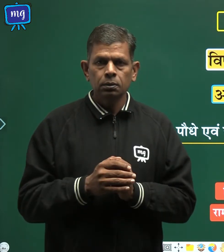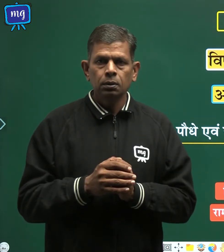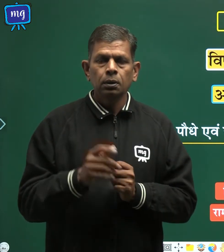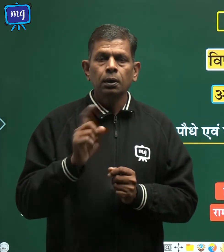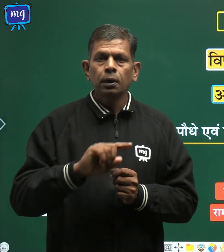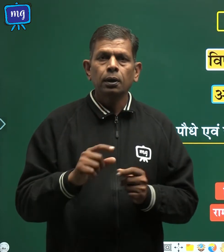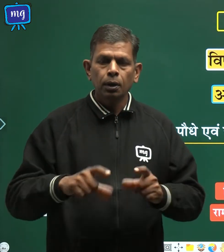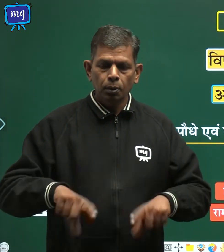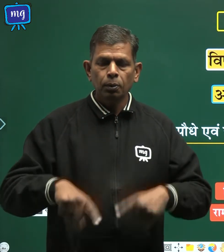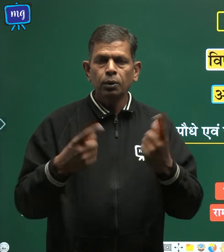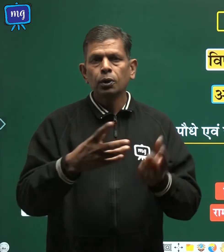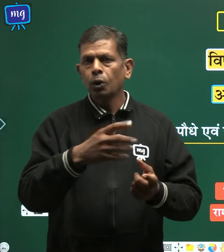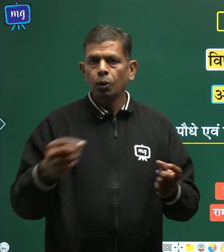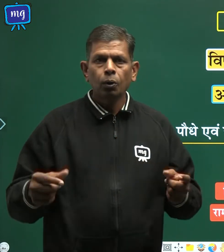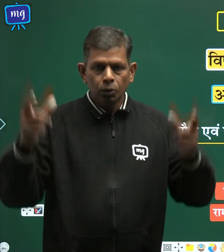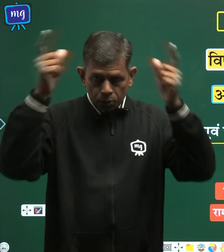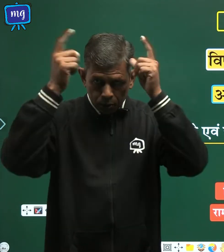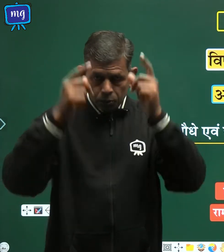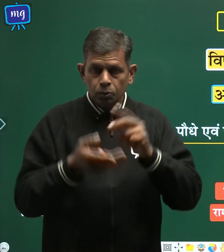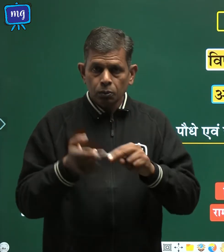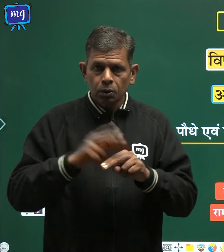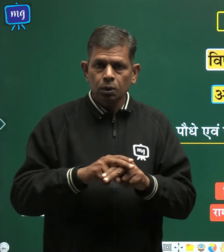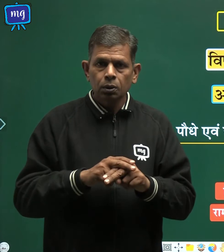कि पौधे और जंतुओं का